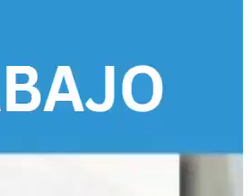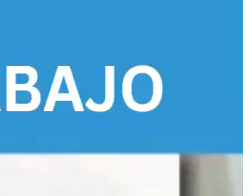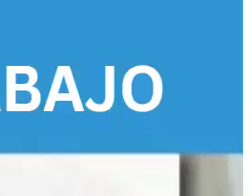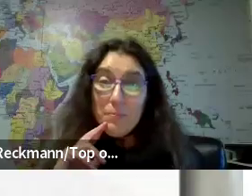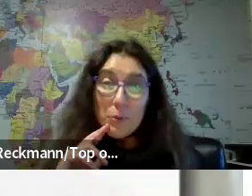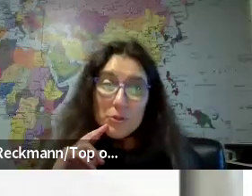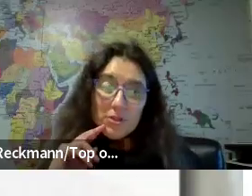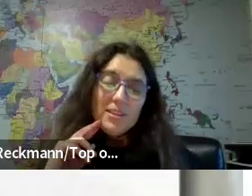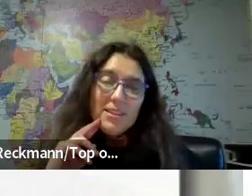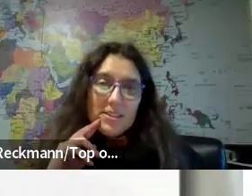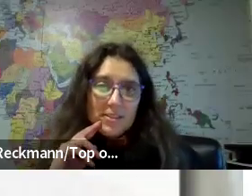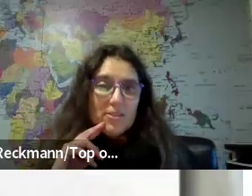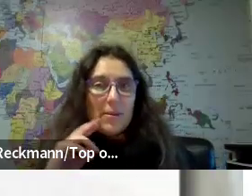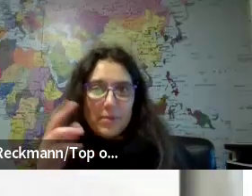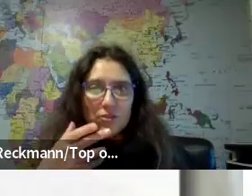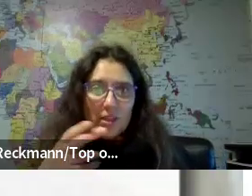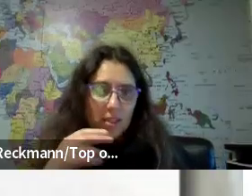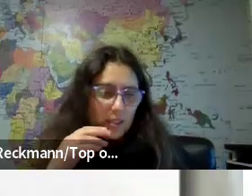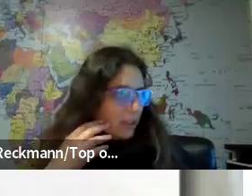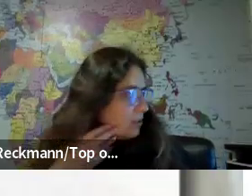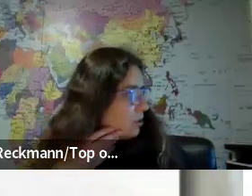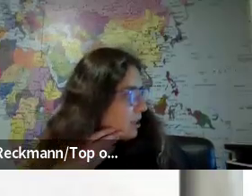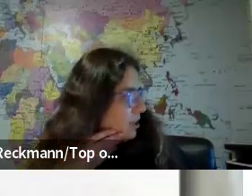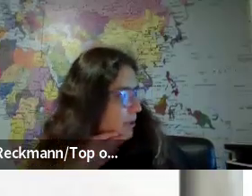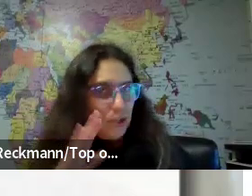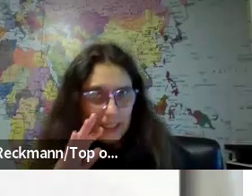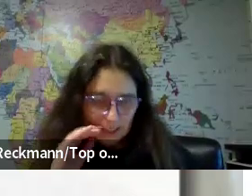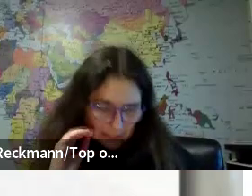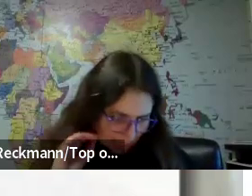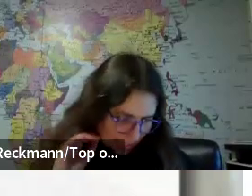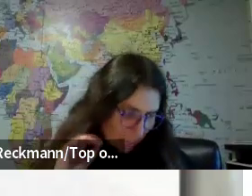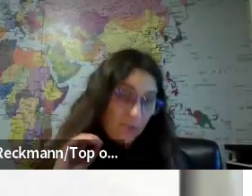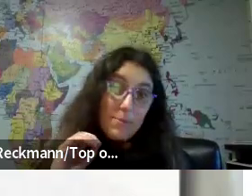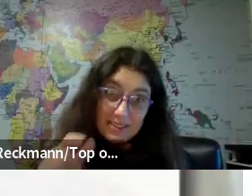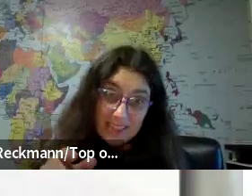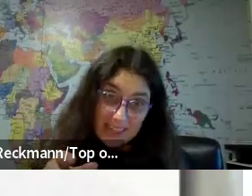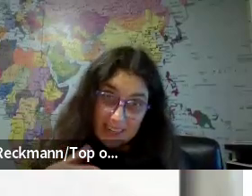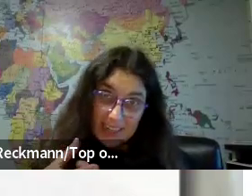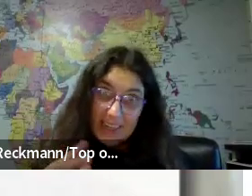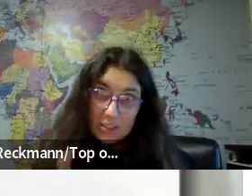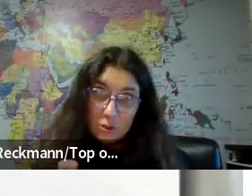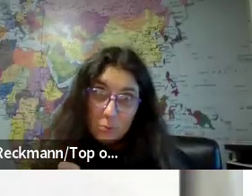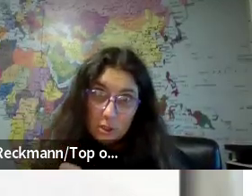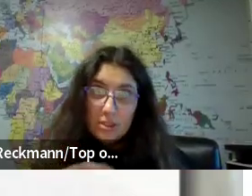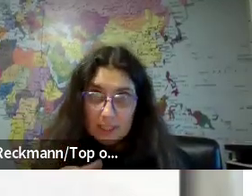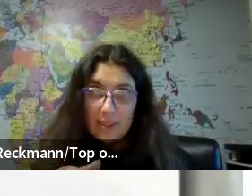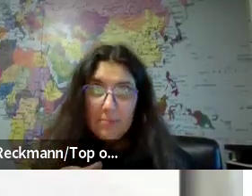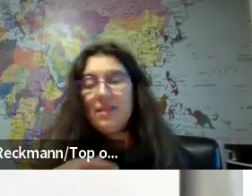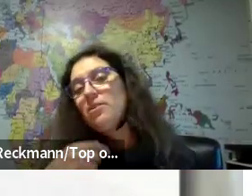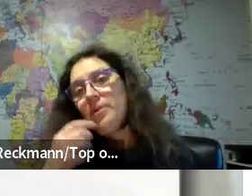Mira qué buen punto. Yo también soy patona y me pasa que las escaleras que son muy cortas también